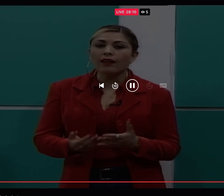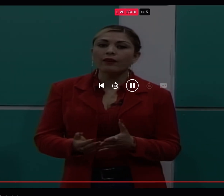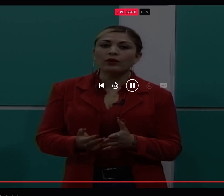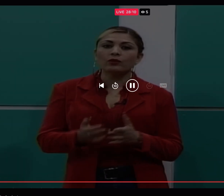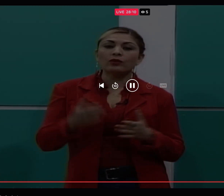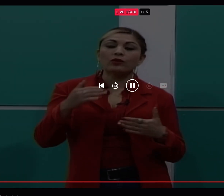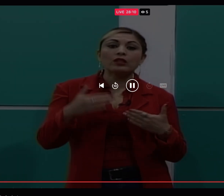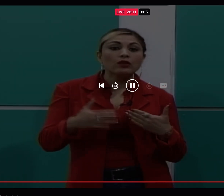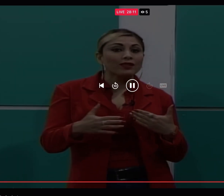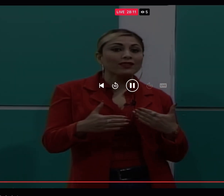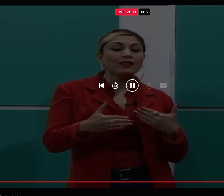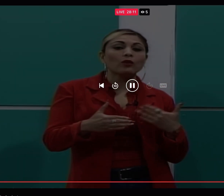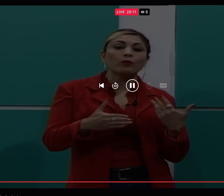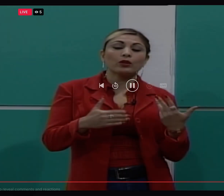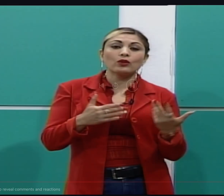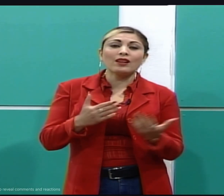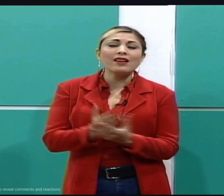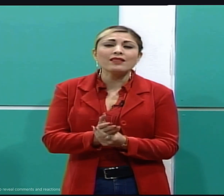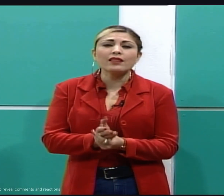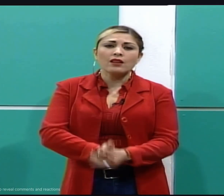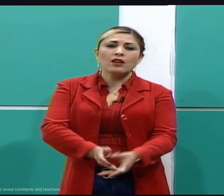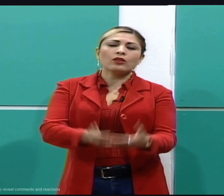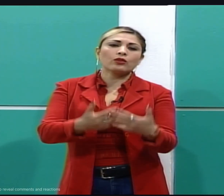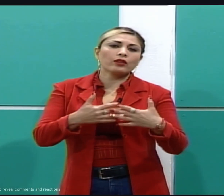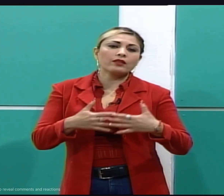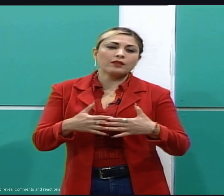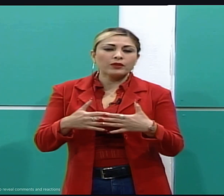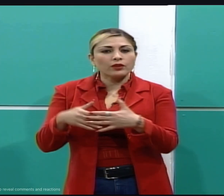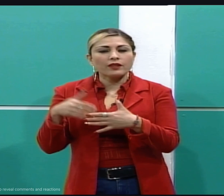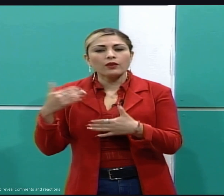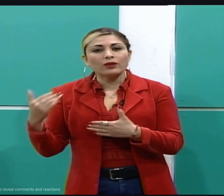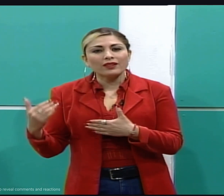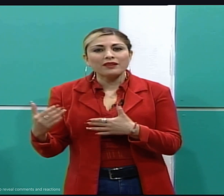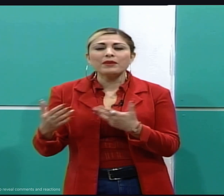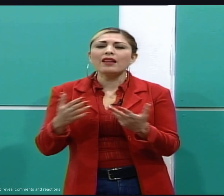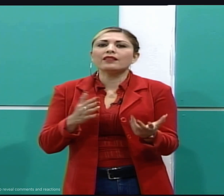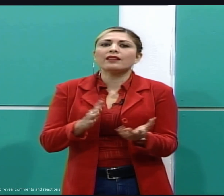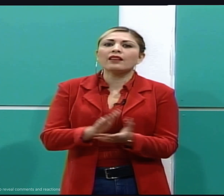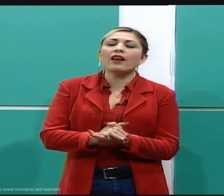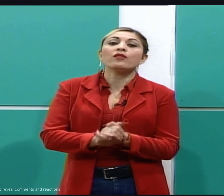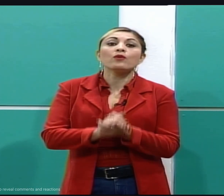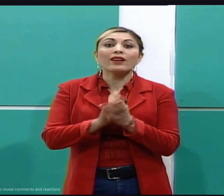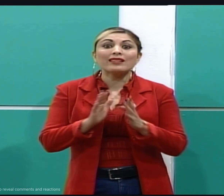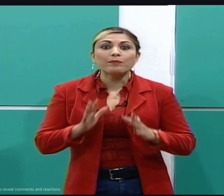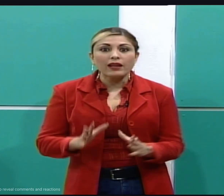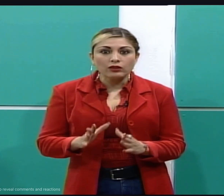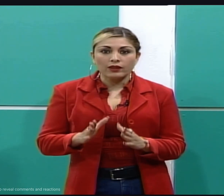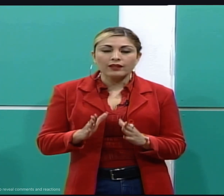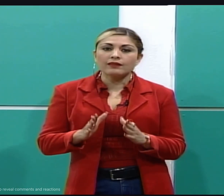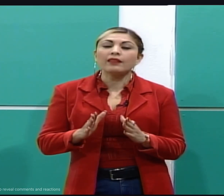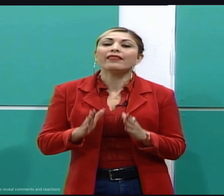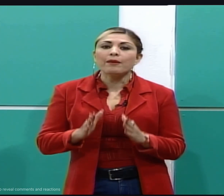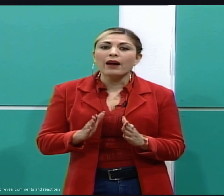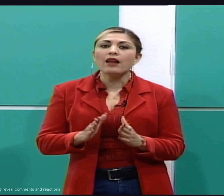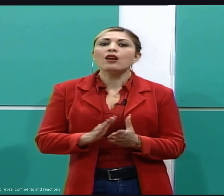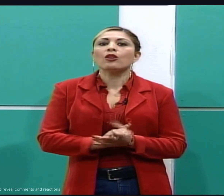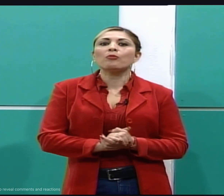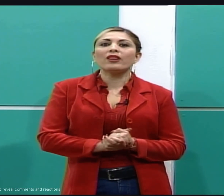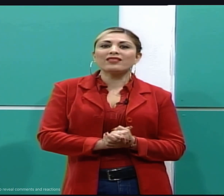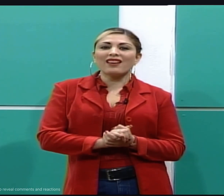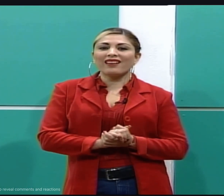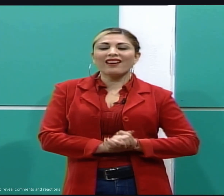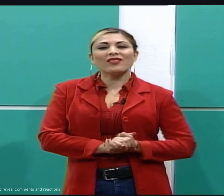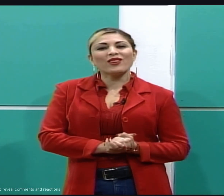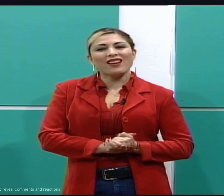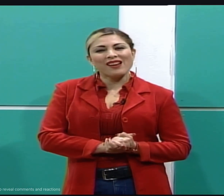optometría, de cuando nuestros niños necesitan un poquito de lentes, nosotras las personas adultas también, desde qué edad. Y un experto en este tema, como